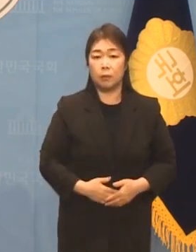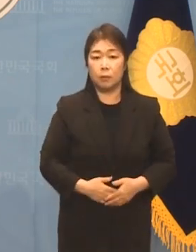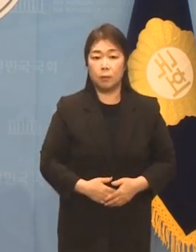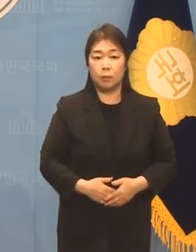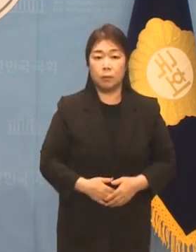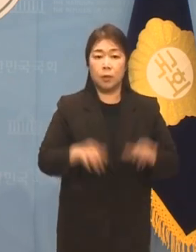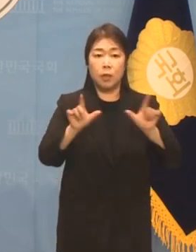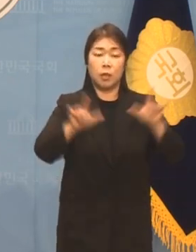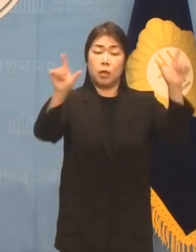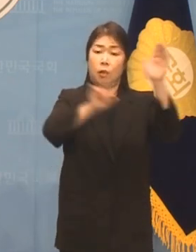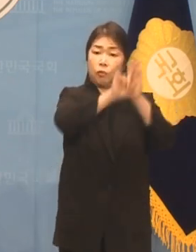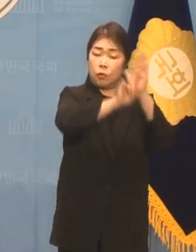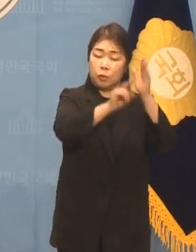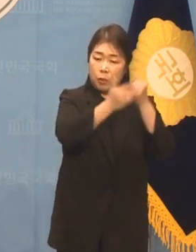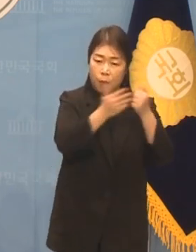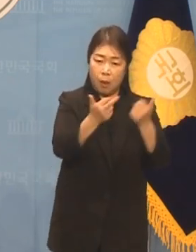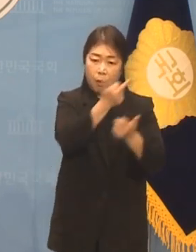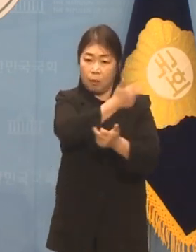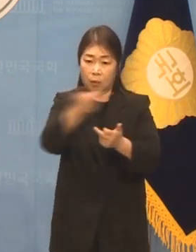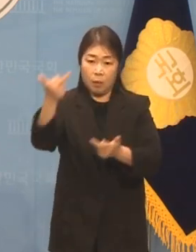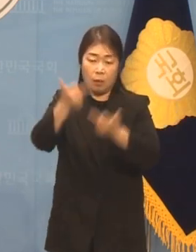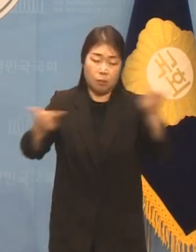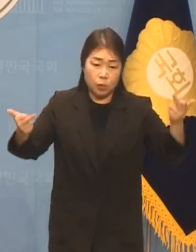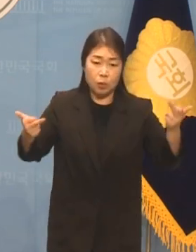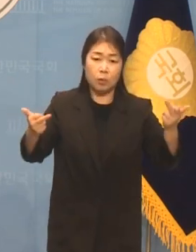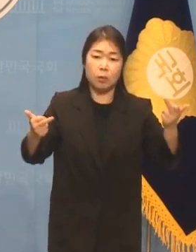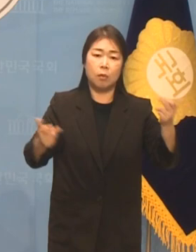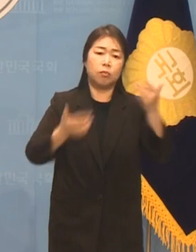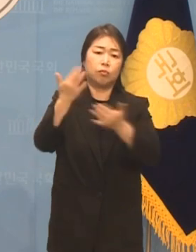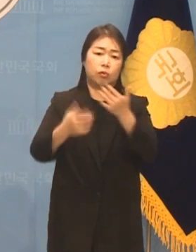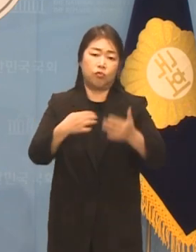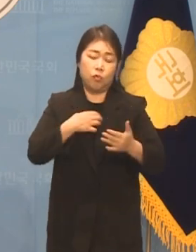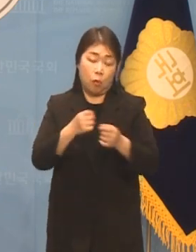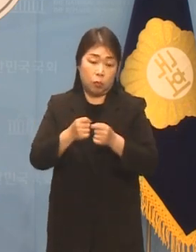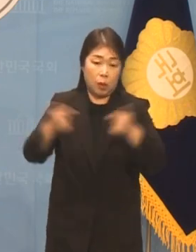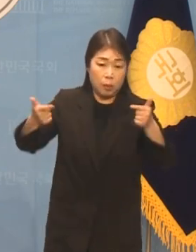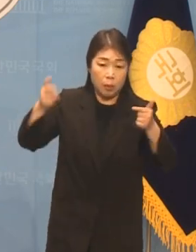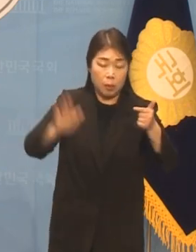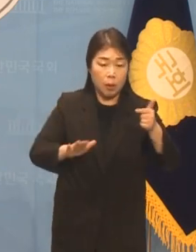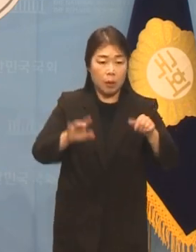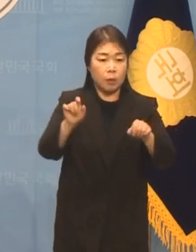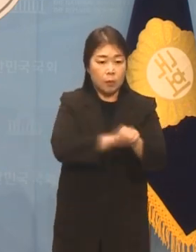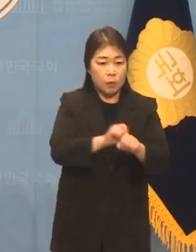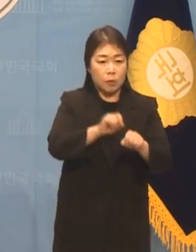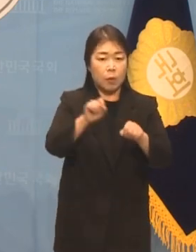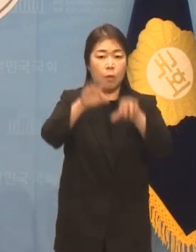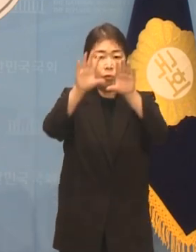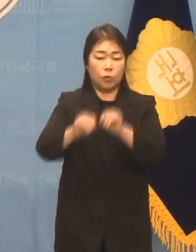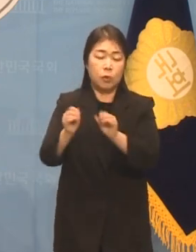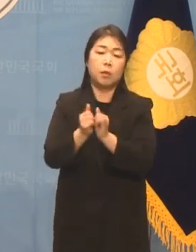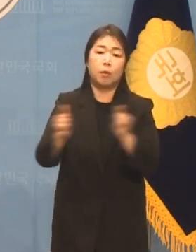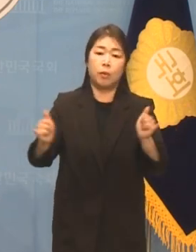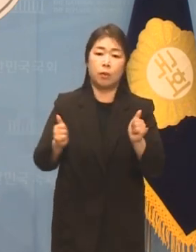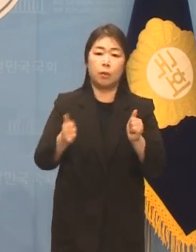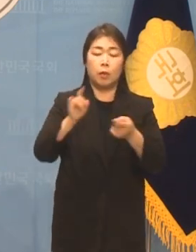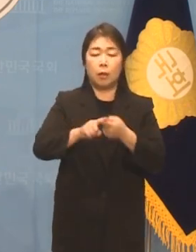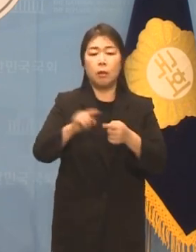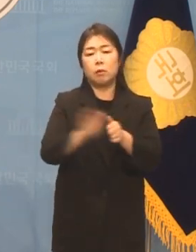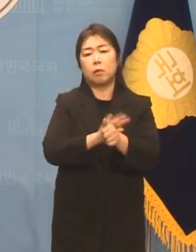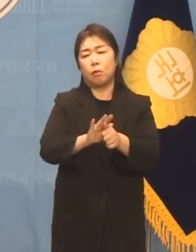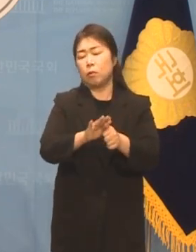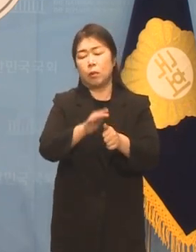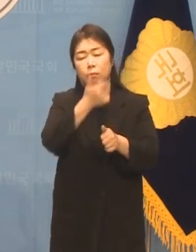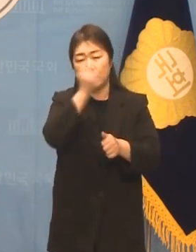있는데 소방관과 특수진화대의 처우 개선은 더디기만 합니다. 안전을